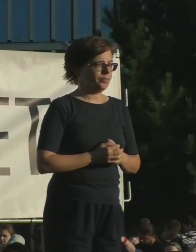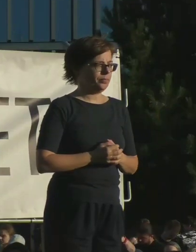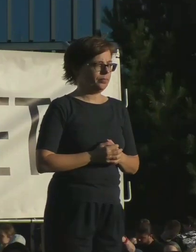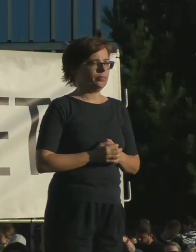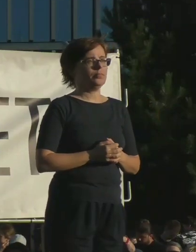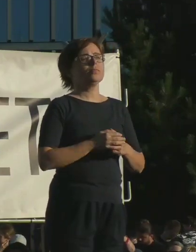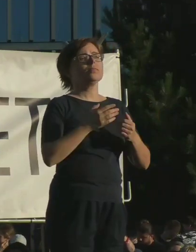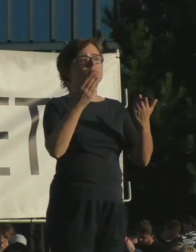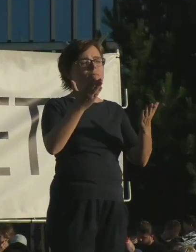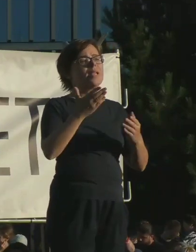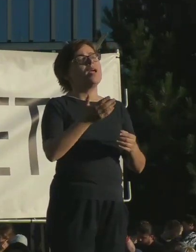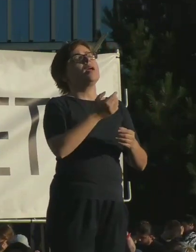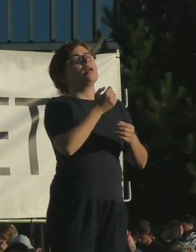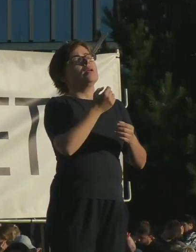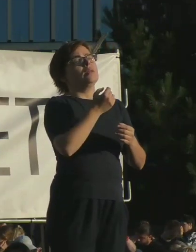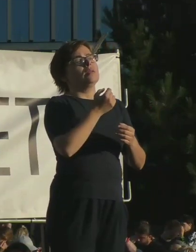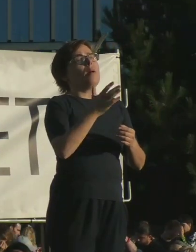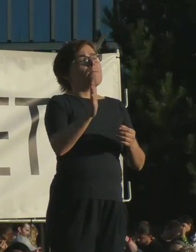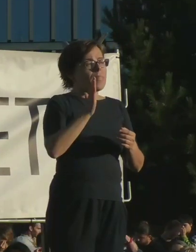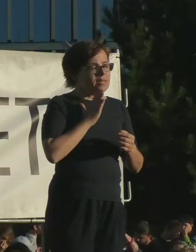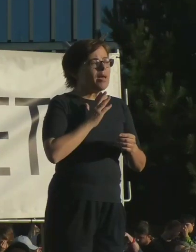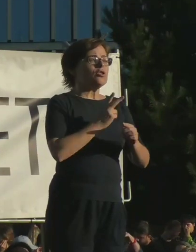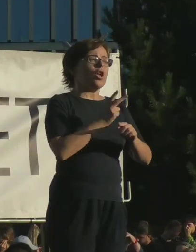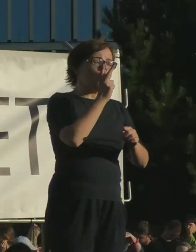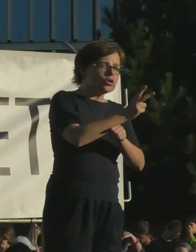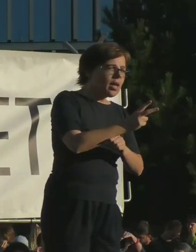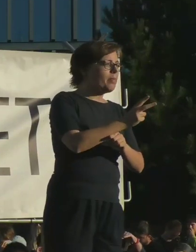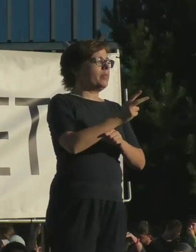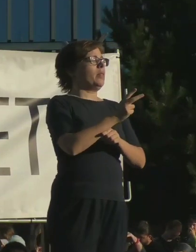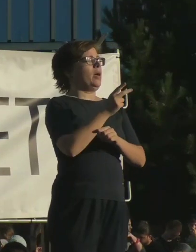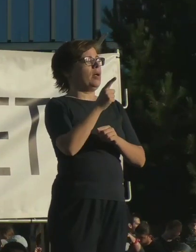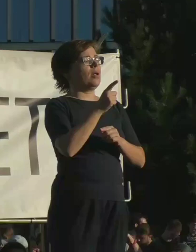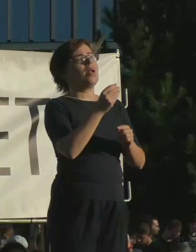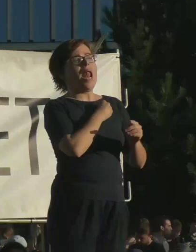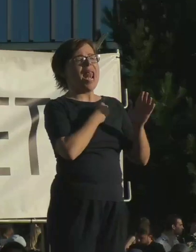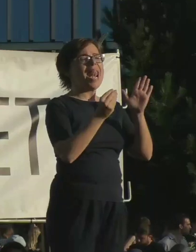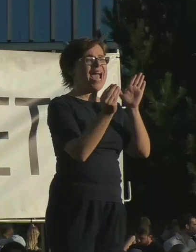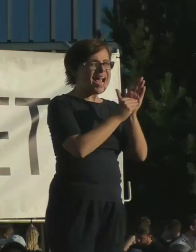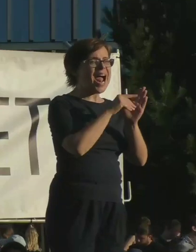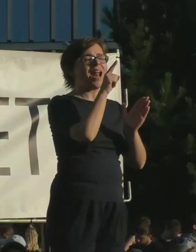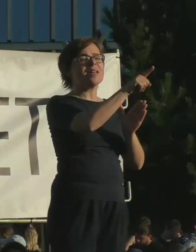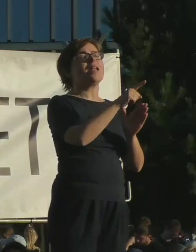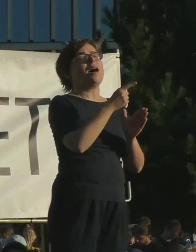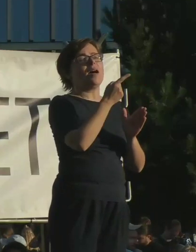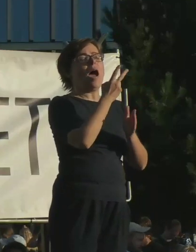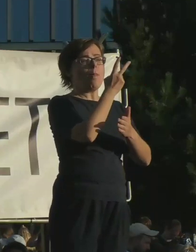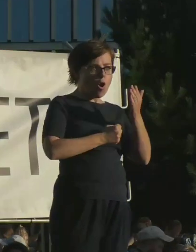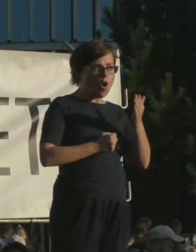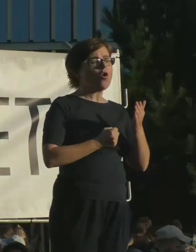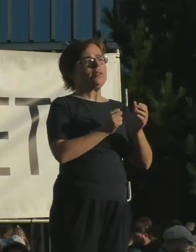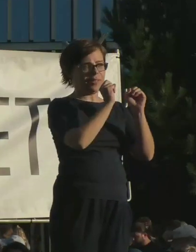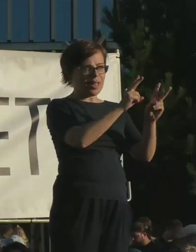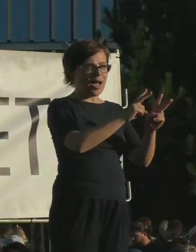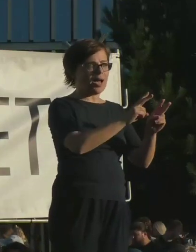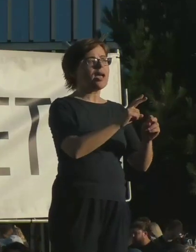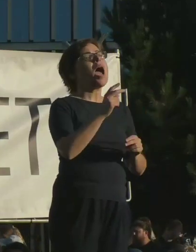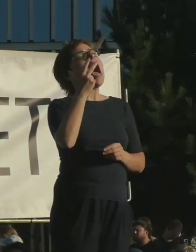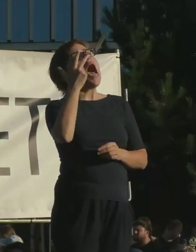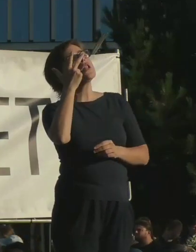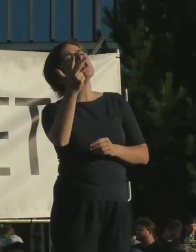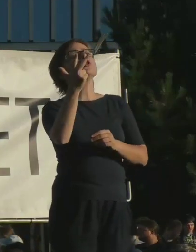Tak dla prawa dla legalnej, bezpiecznej i dostępnej aborcji. Nie dla zakazu z trzema łaskawymi wyjątkami.